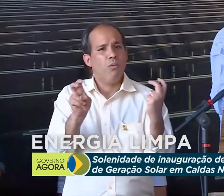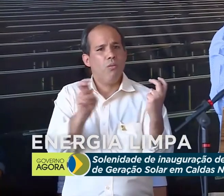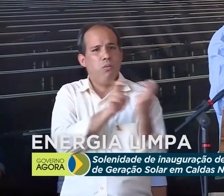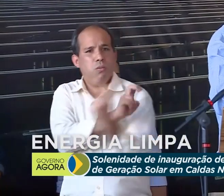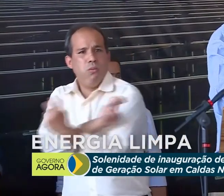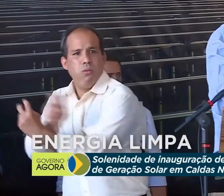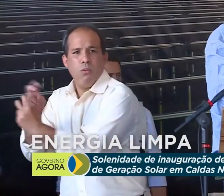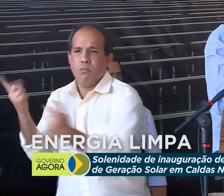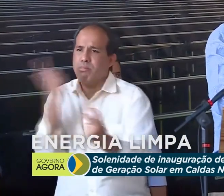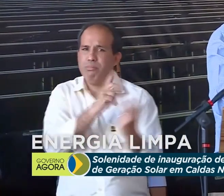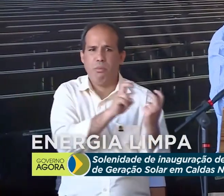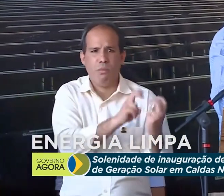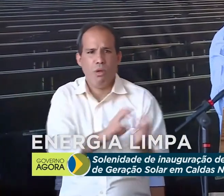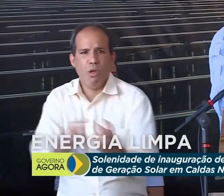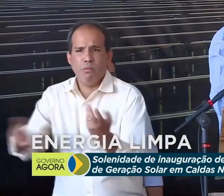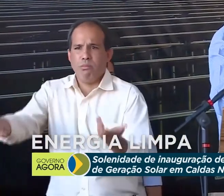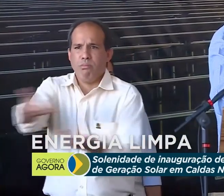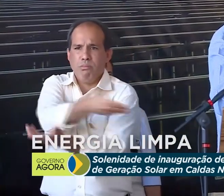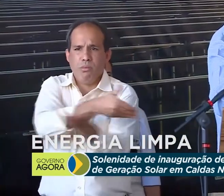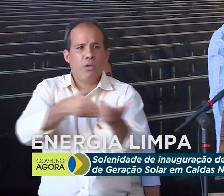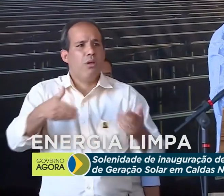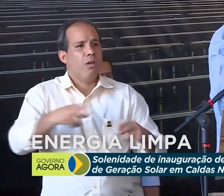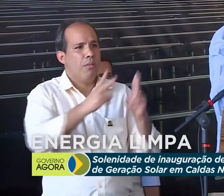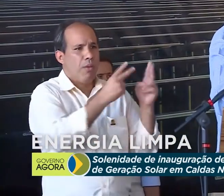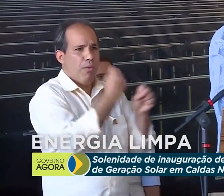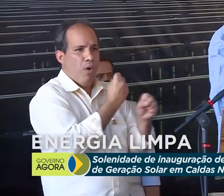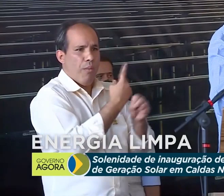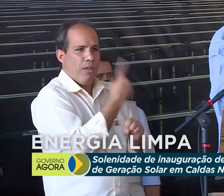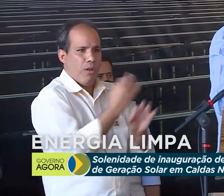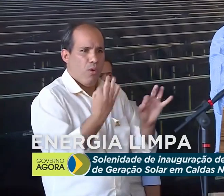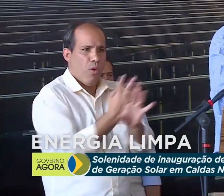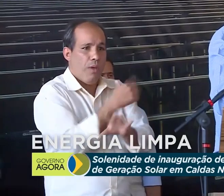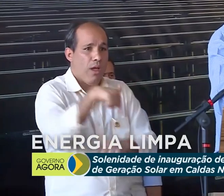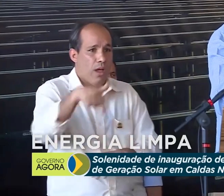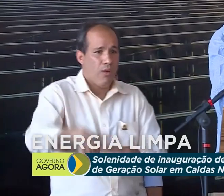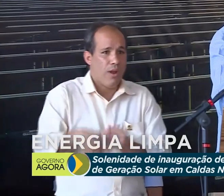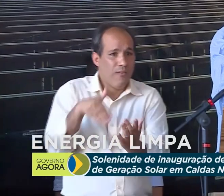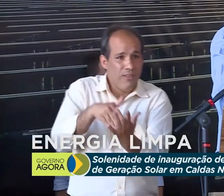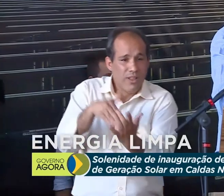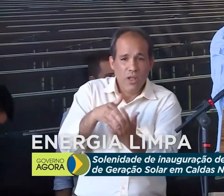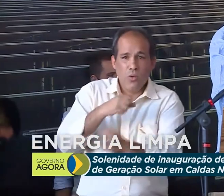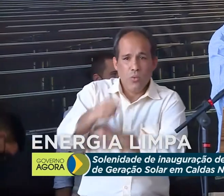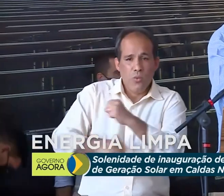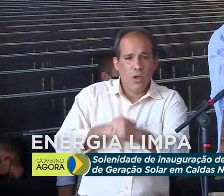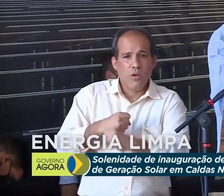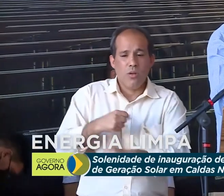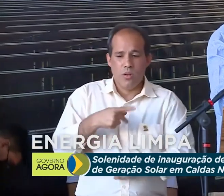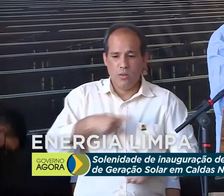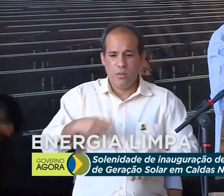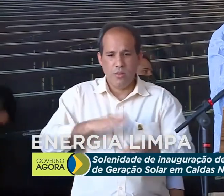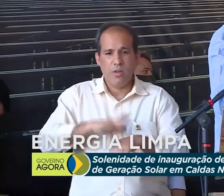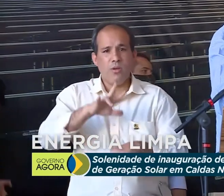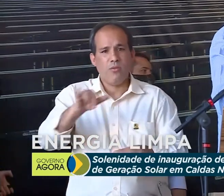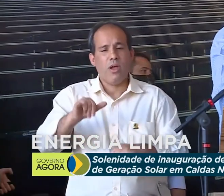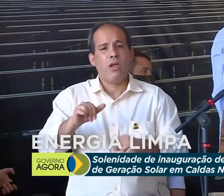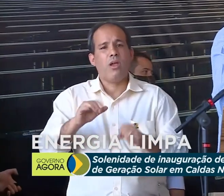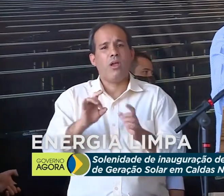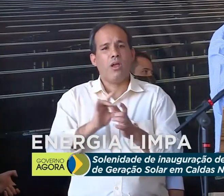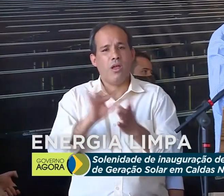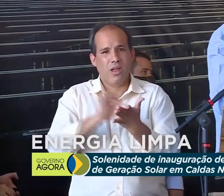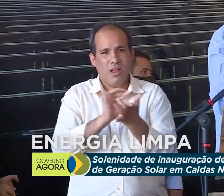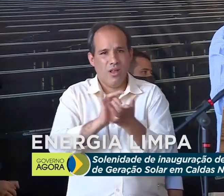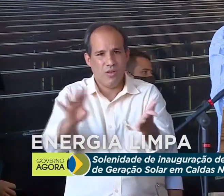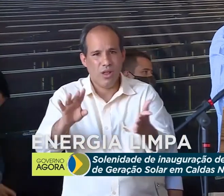por tanto tempo esperava essa infraestrutura. Agora, no final do ano, Vossa Excelência vai autorizar a duplicação